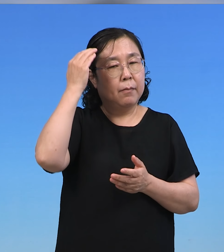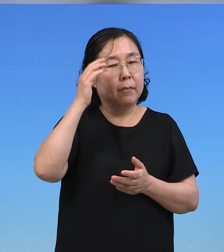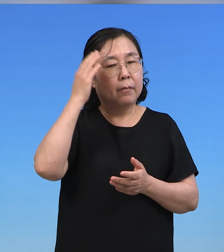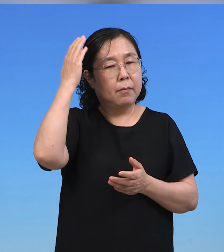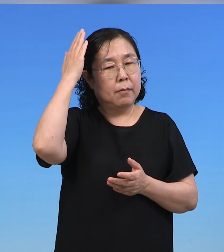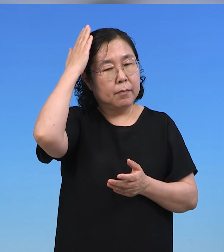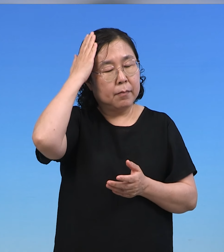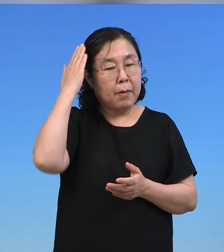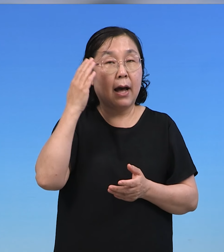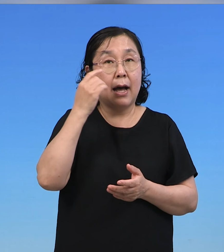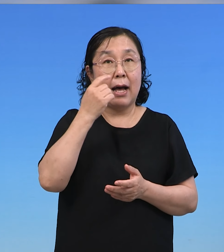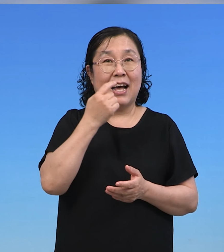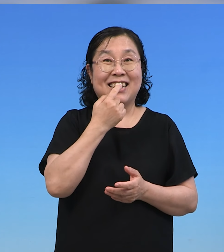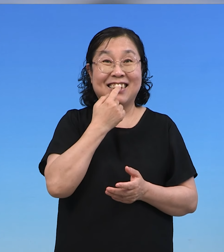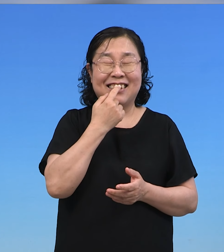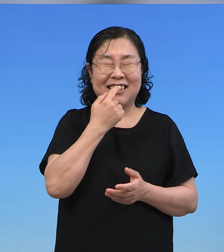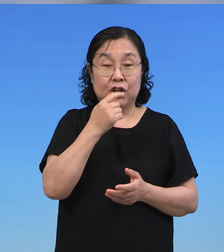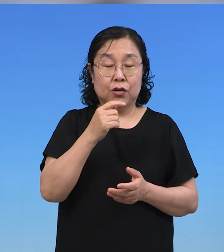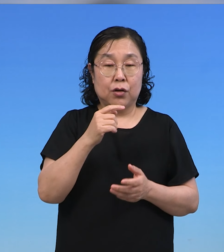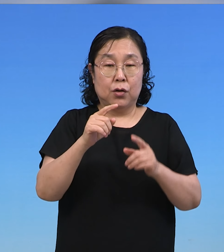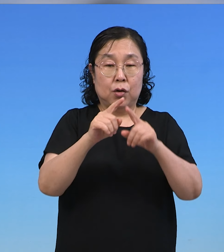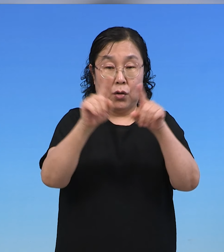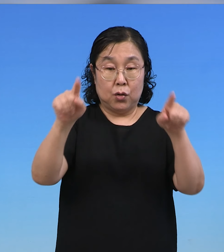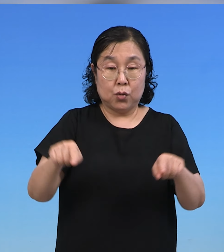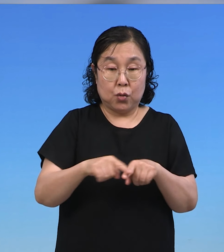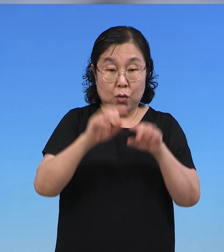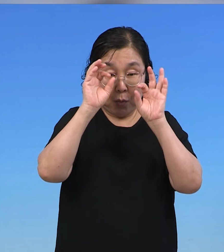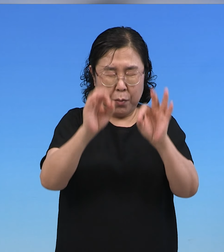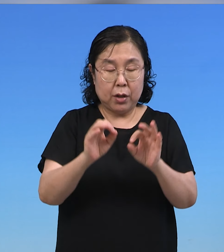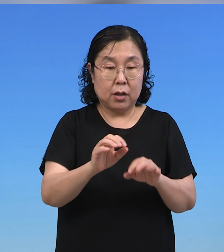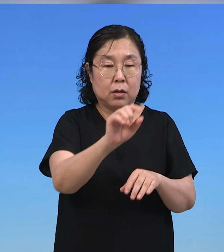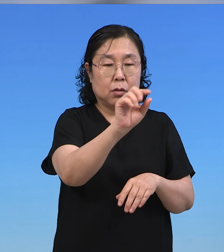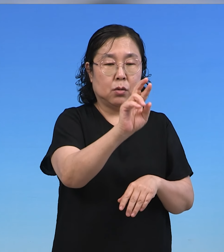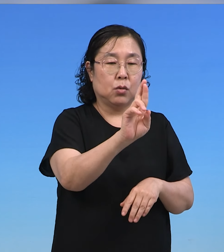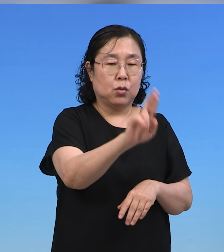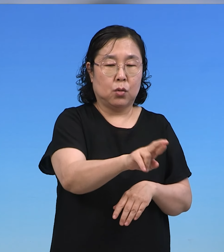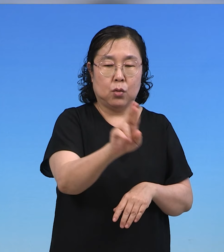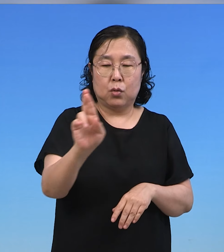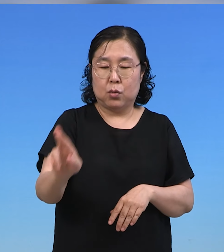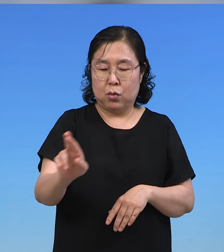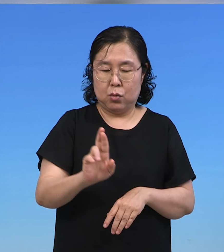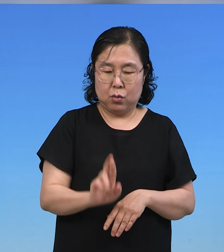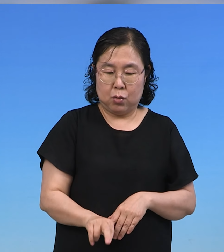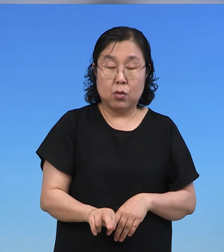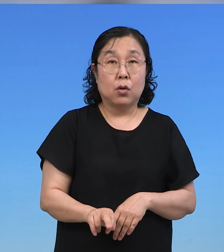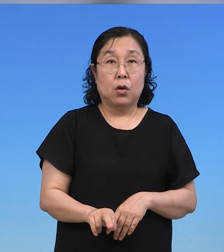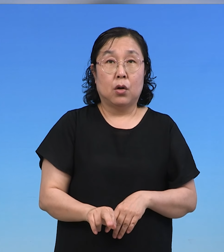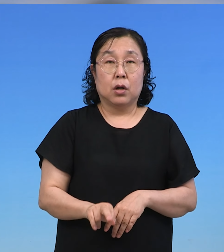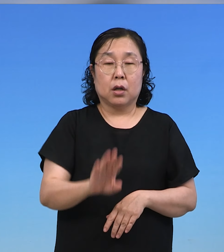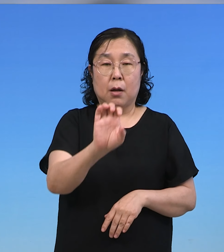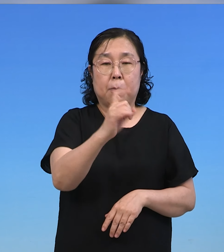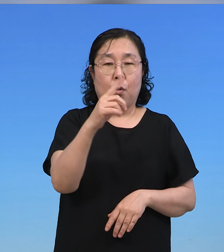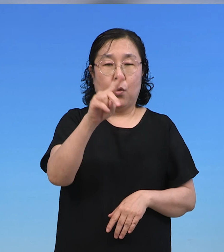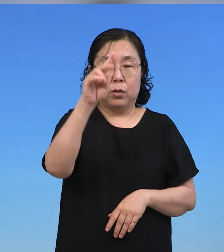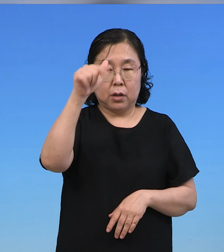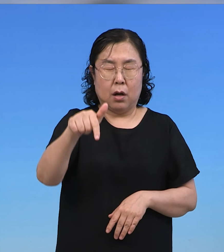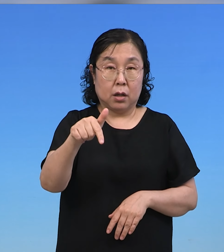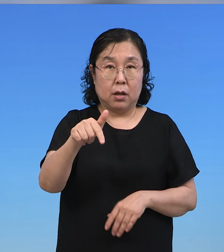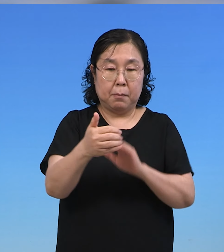던져주는데 뭣도 모르고 이거 왜 여기다 두셨지 했는데 살아가다 보니까 그 바둑이 너무 요긴한 게 이게 포석 아닙니까?